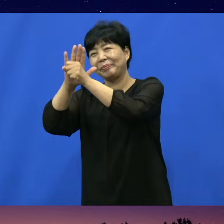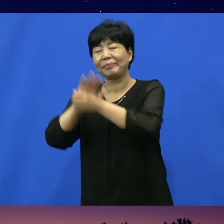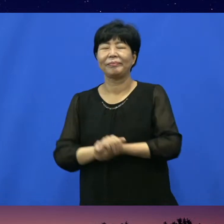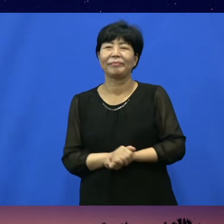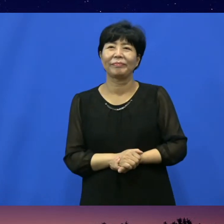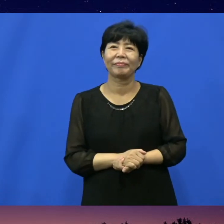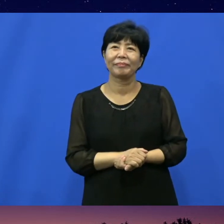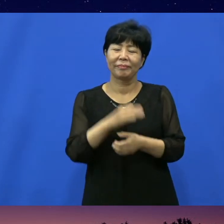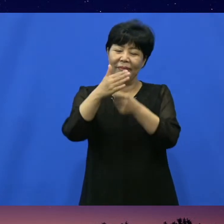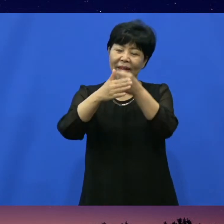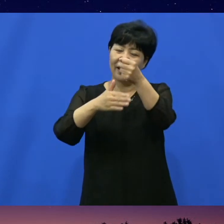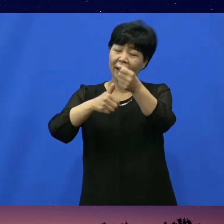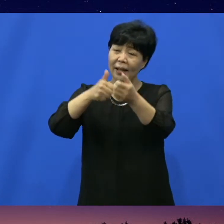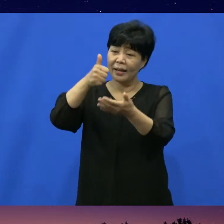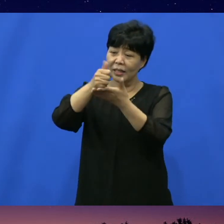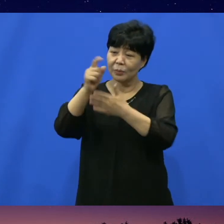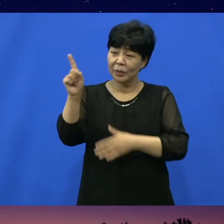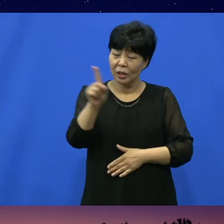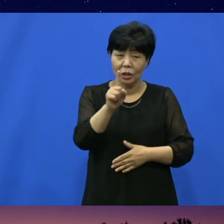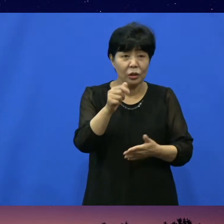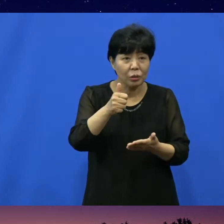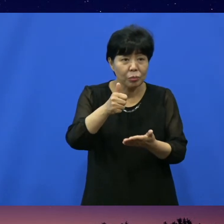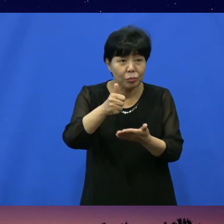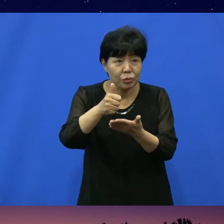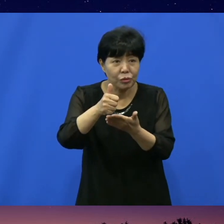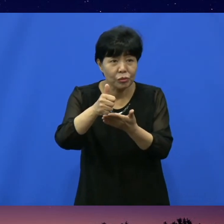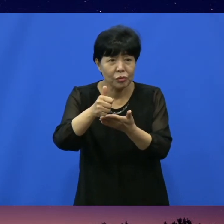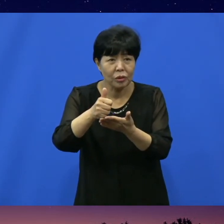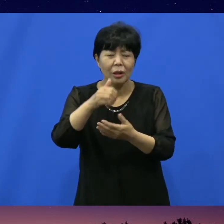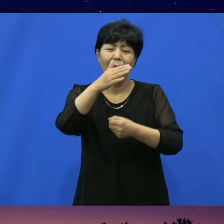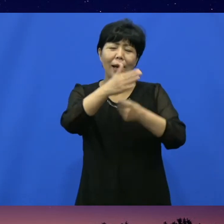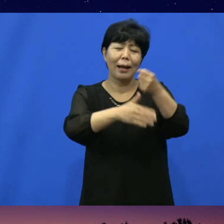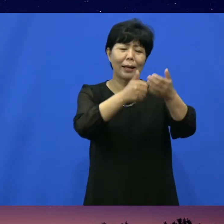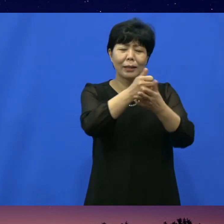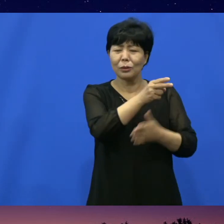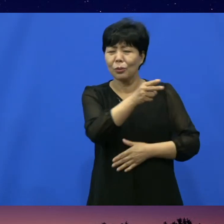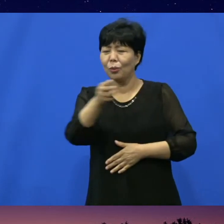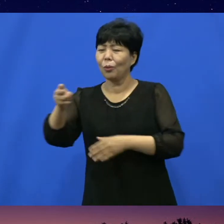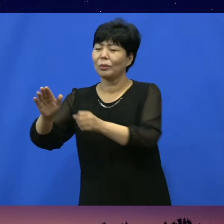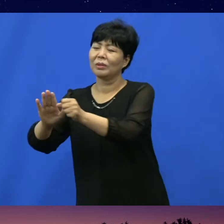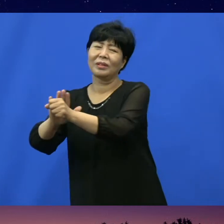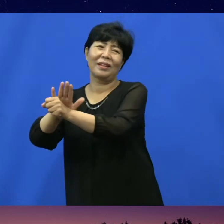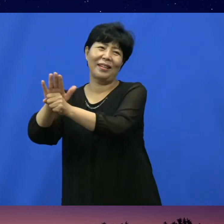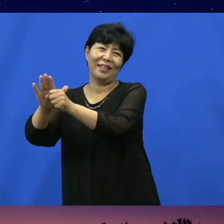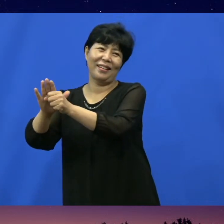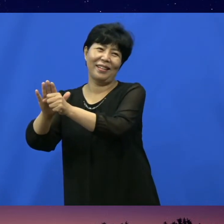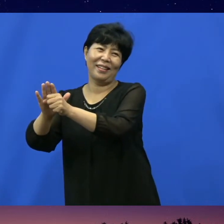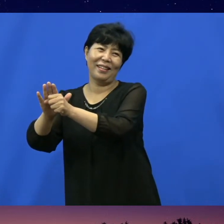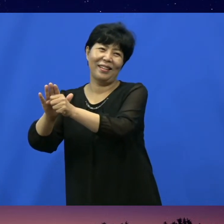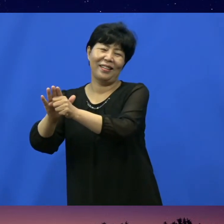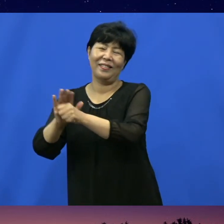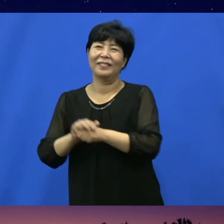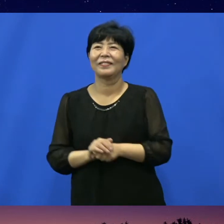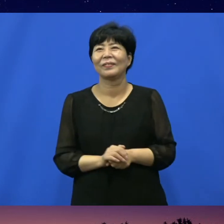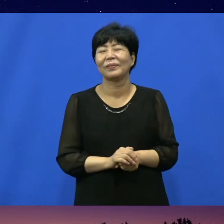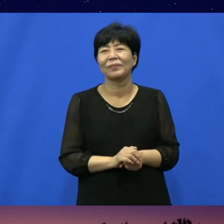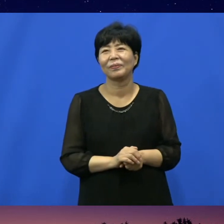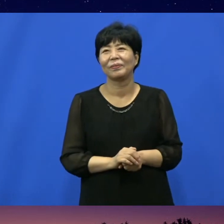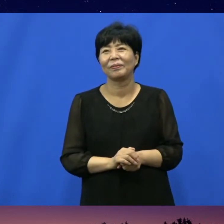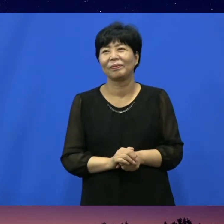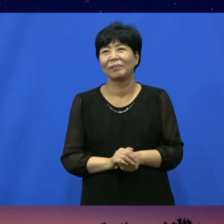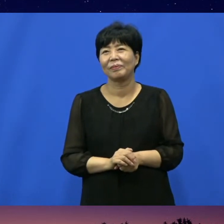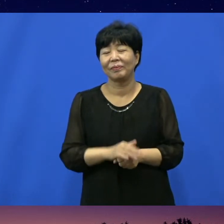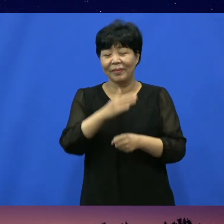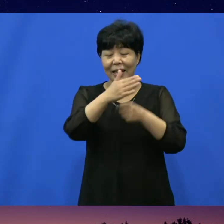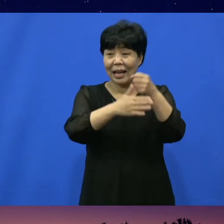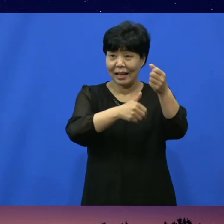자, 하나님이 어떤 분이에요? 성경은 하나님은 사랑이시라고 합니다. God is love. 사랑이다.